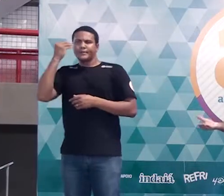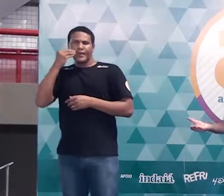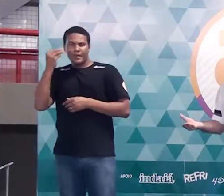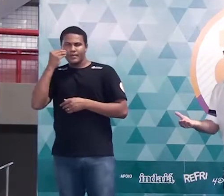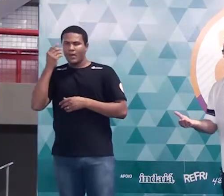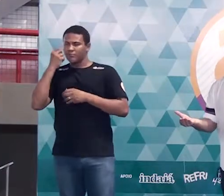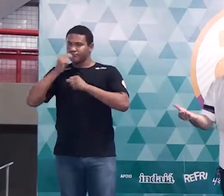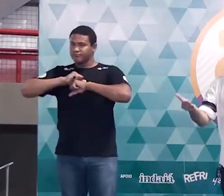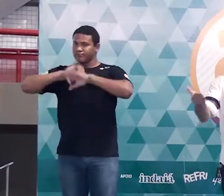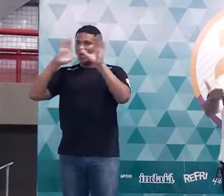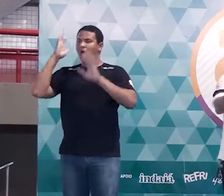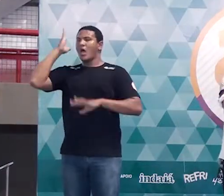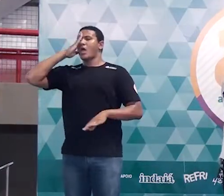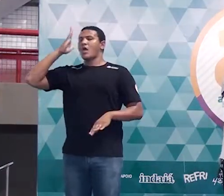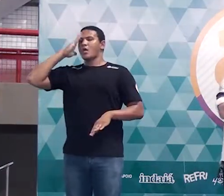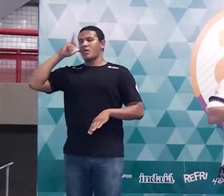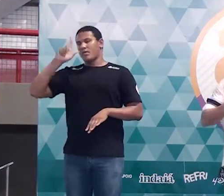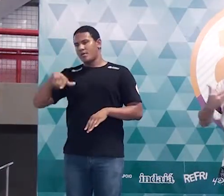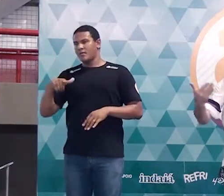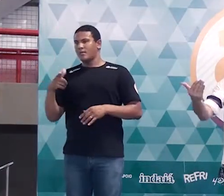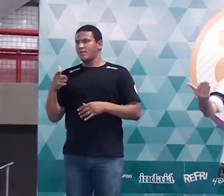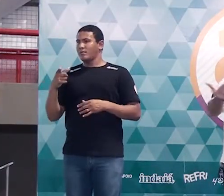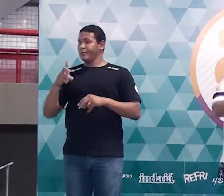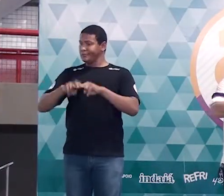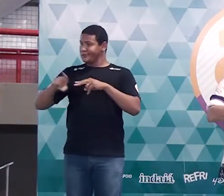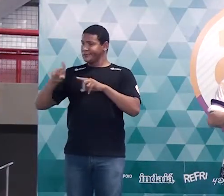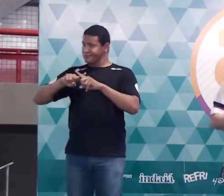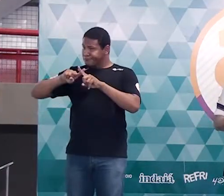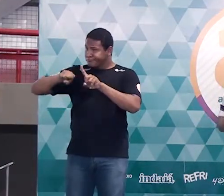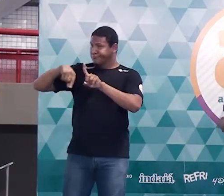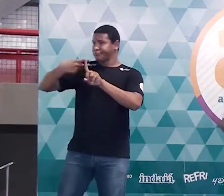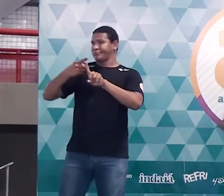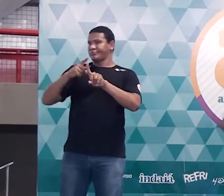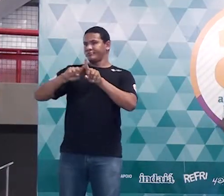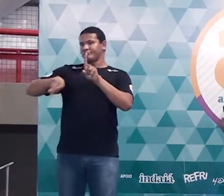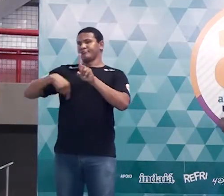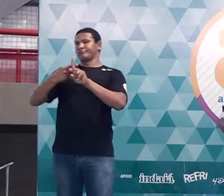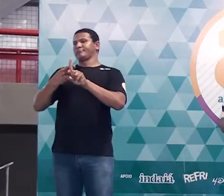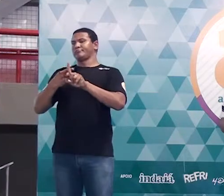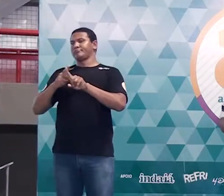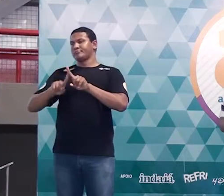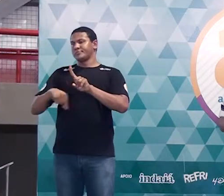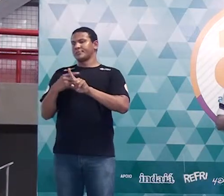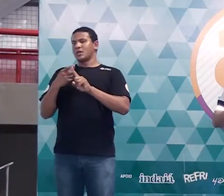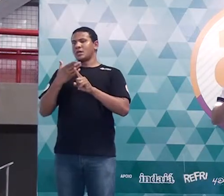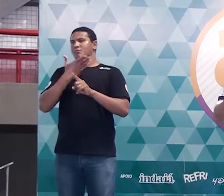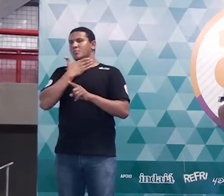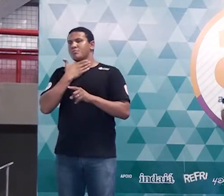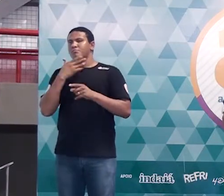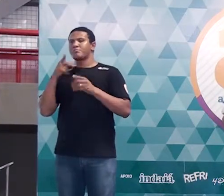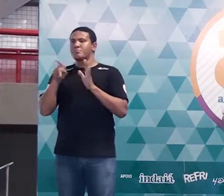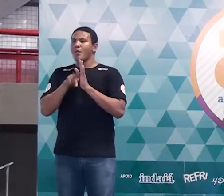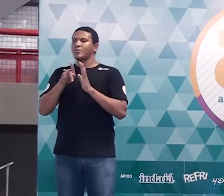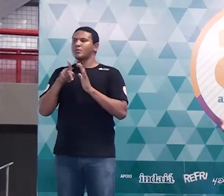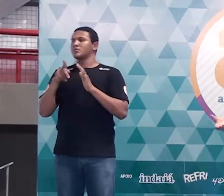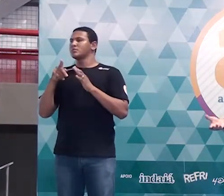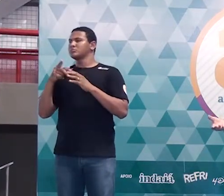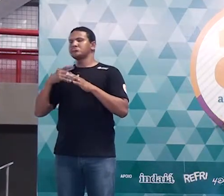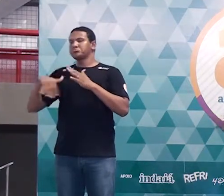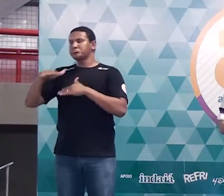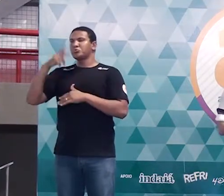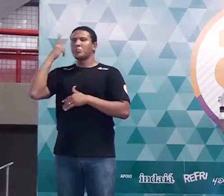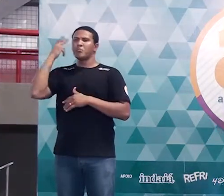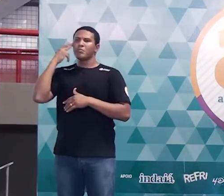mais clara, é fazer uso dessas expressões populares. Por isso que elas não são